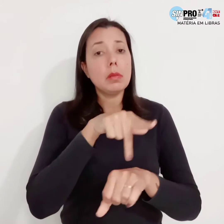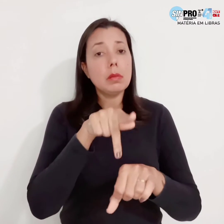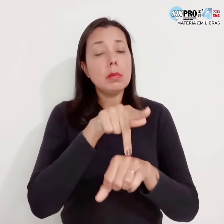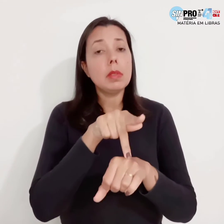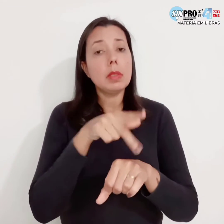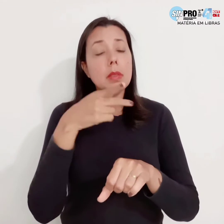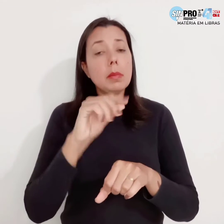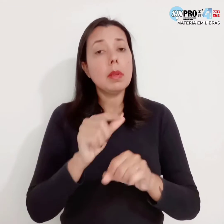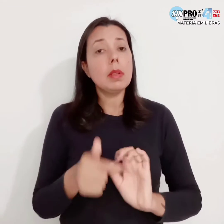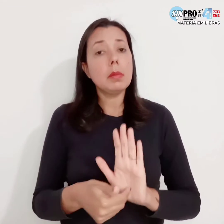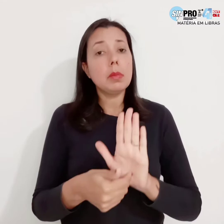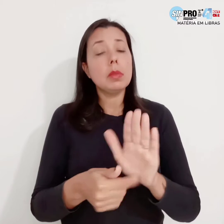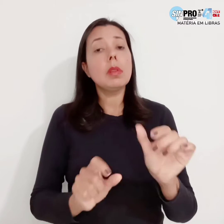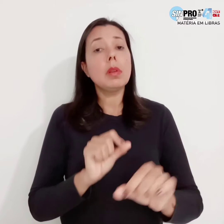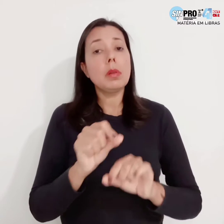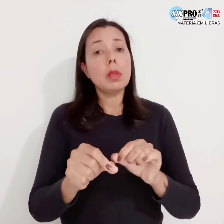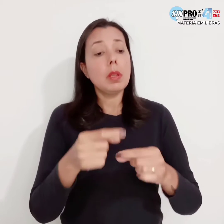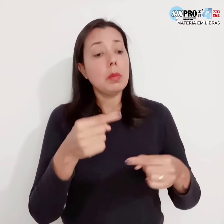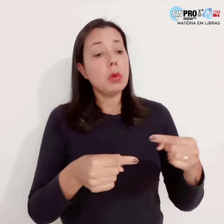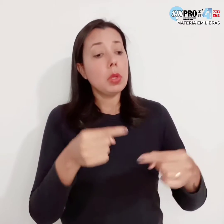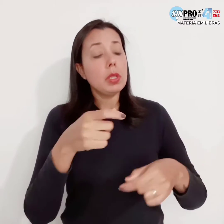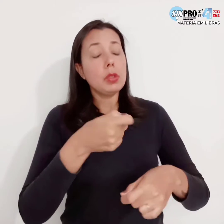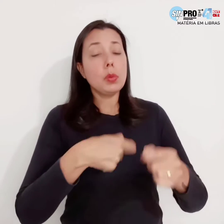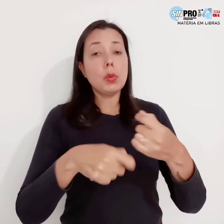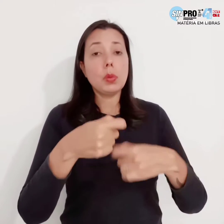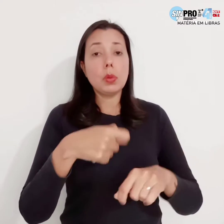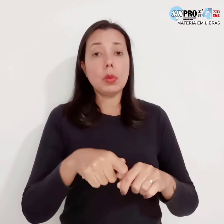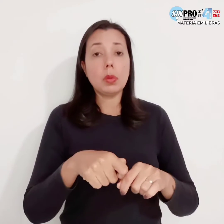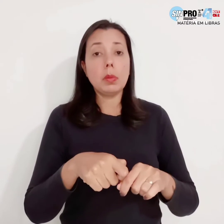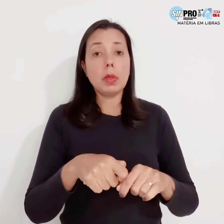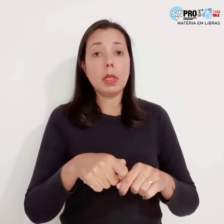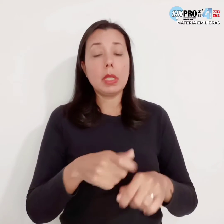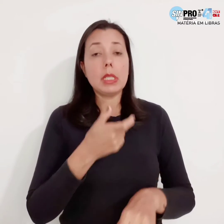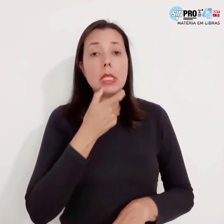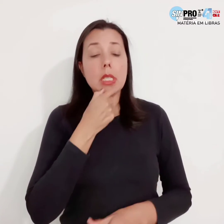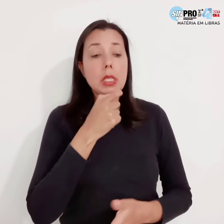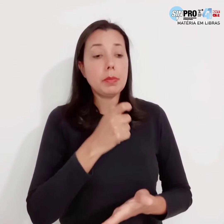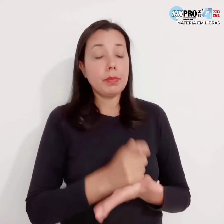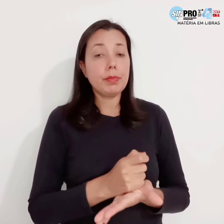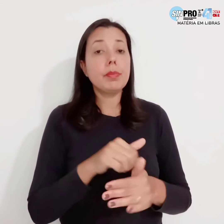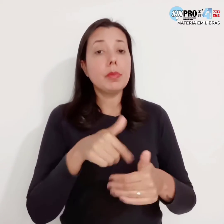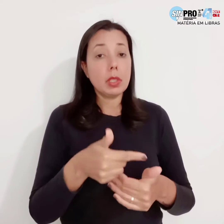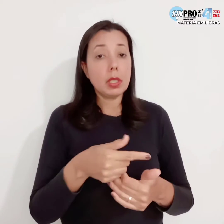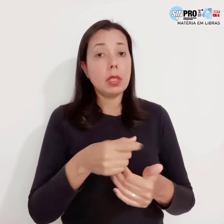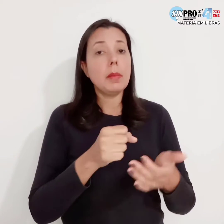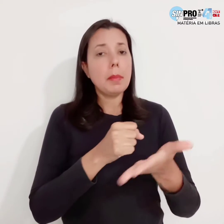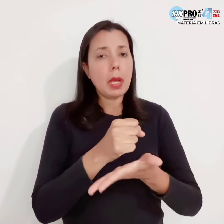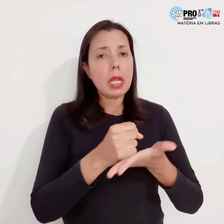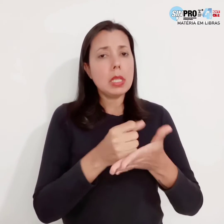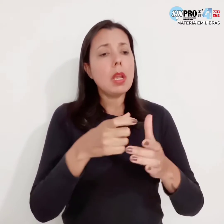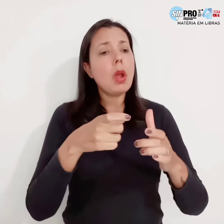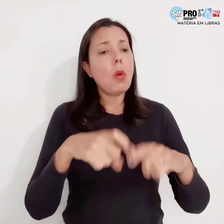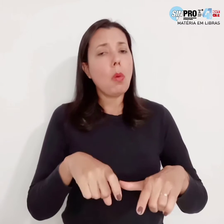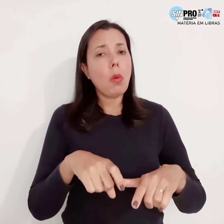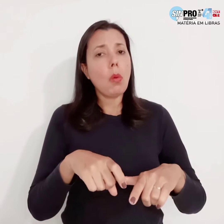para impor a política econômica neoliberal, que se baseia na